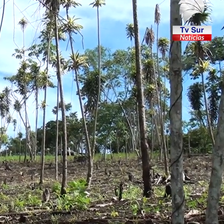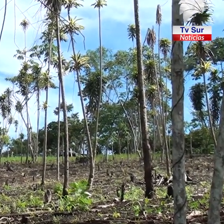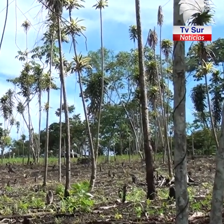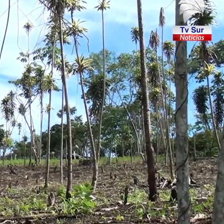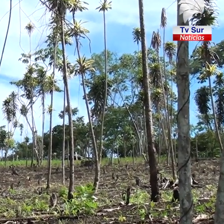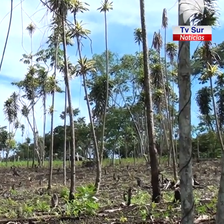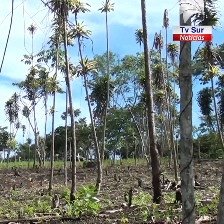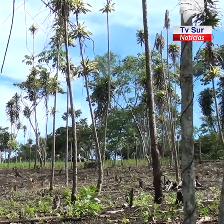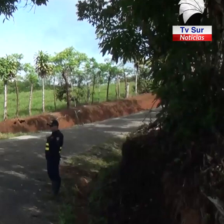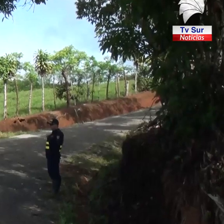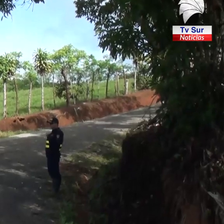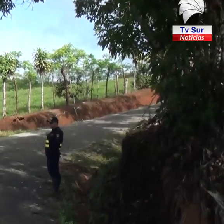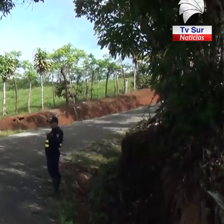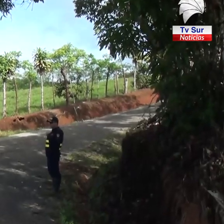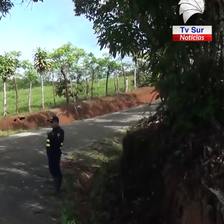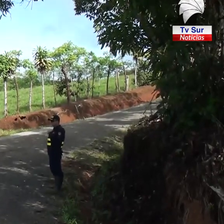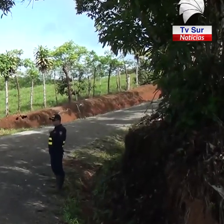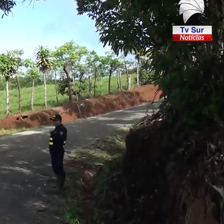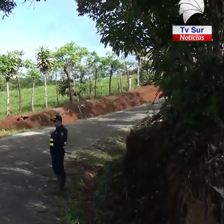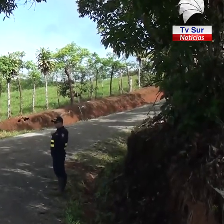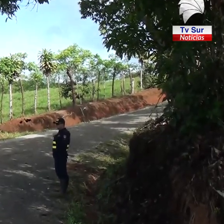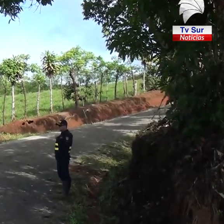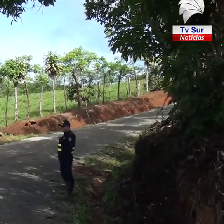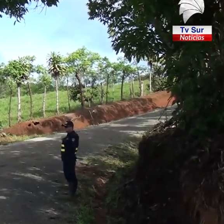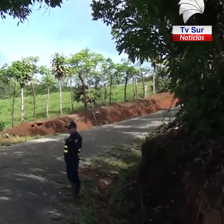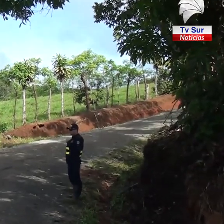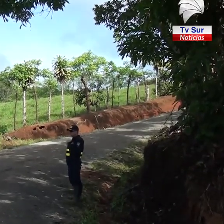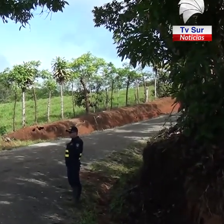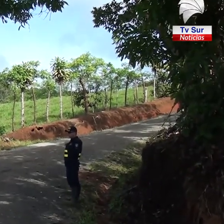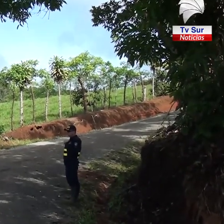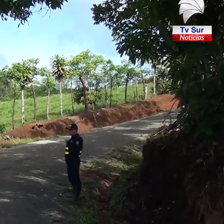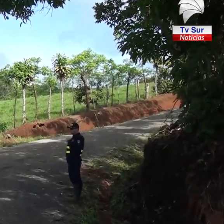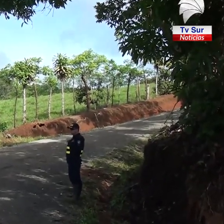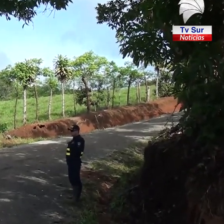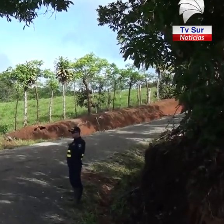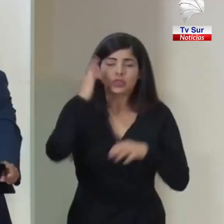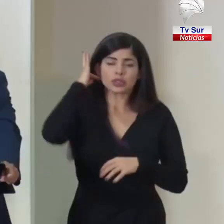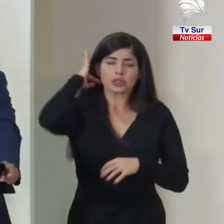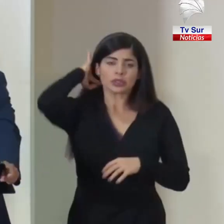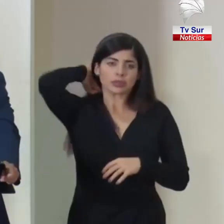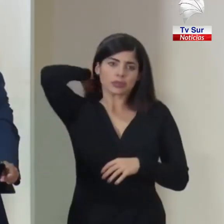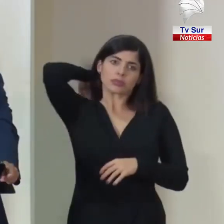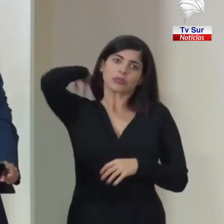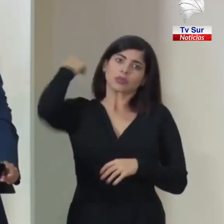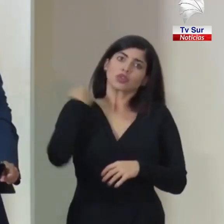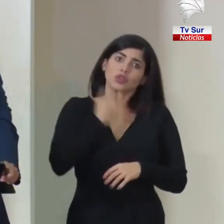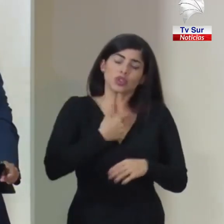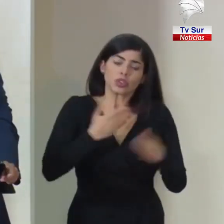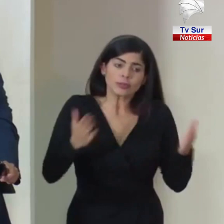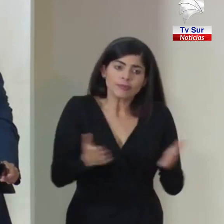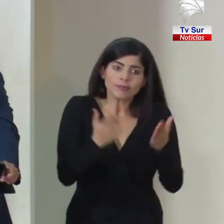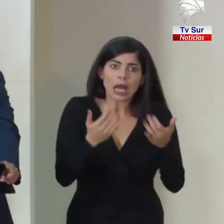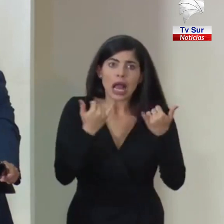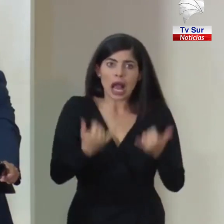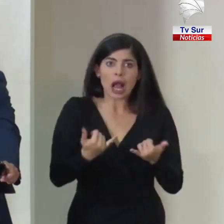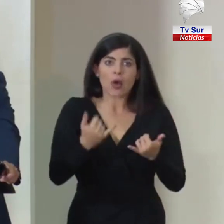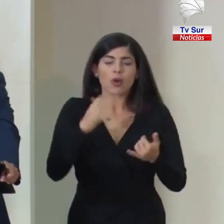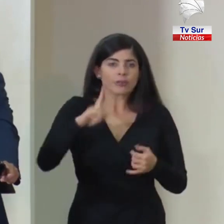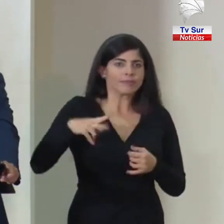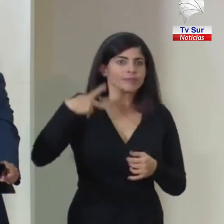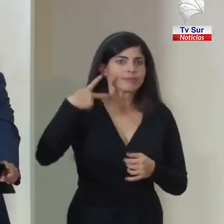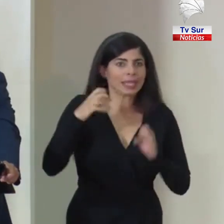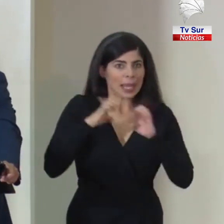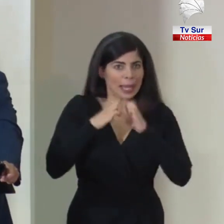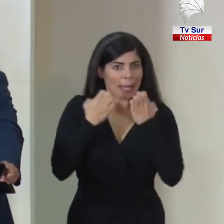las familias no indígenas para ser atendidas. Como parte de las acciones también que hemos impulsado, se están reforzando los equipos